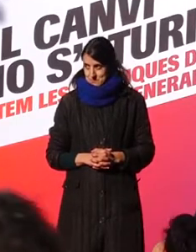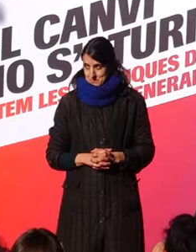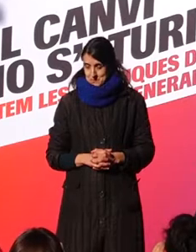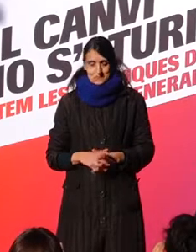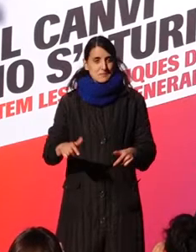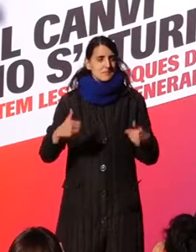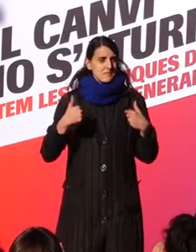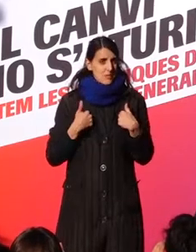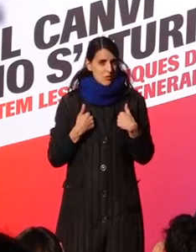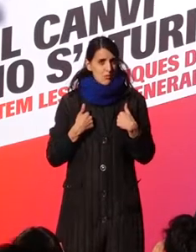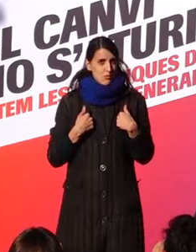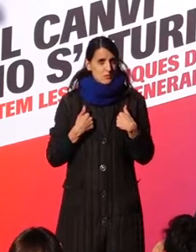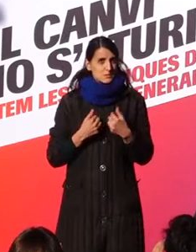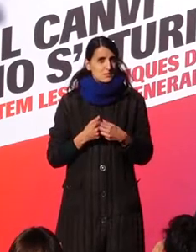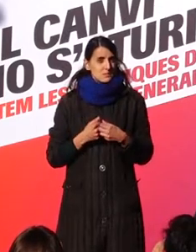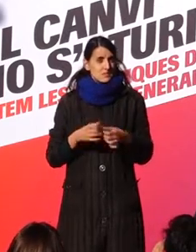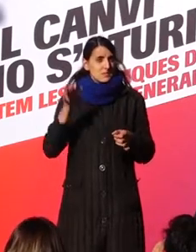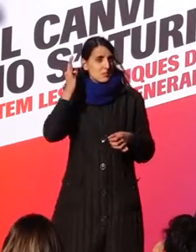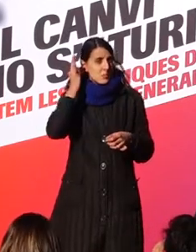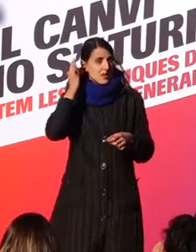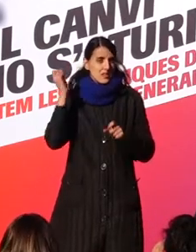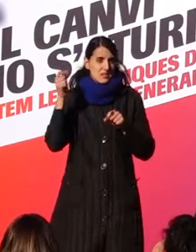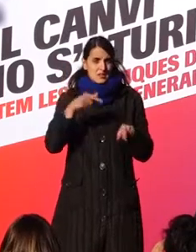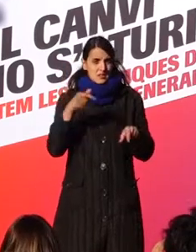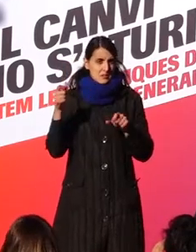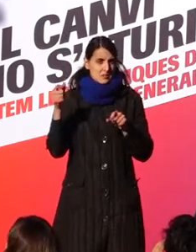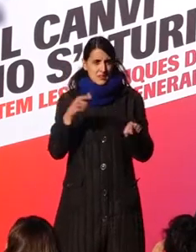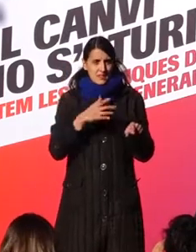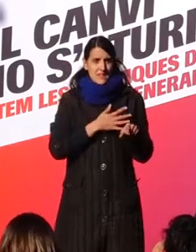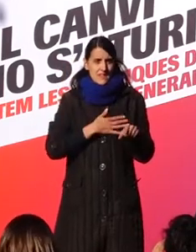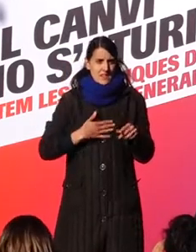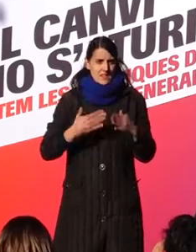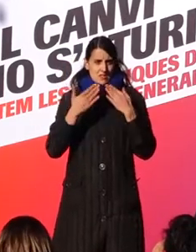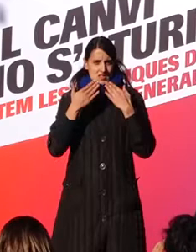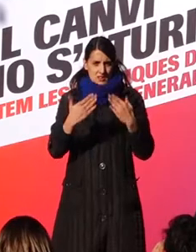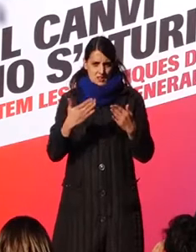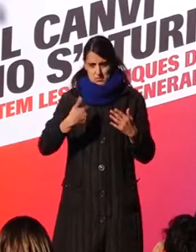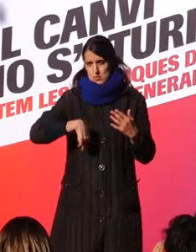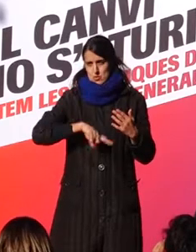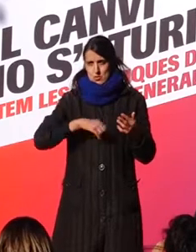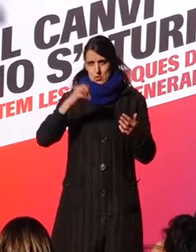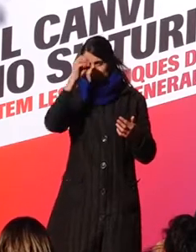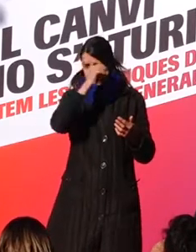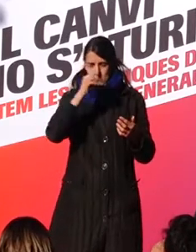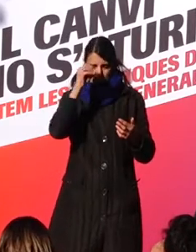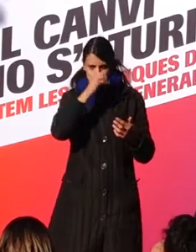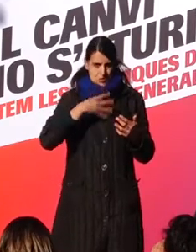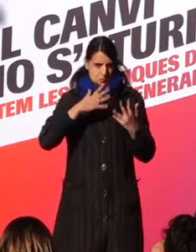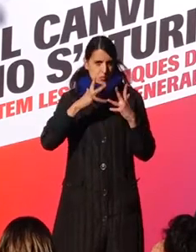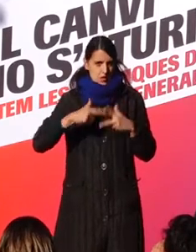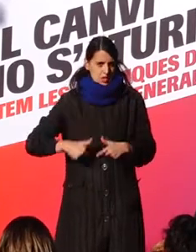yo la mujer inmigrante siento agradecer ser tomada en cuenta en este proyecto